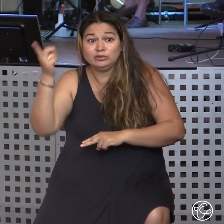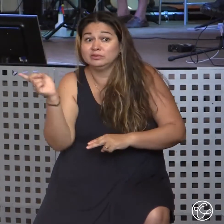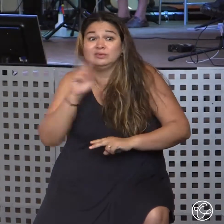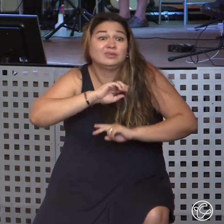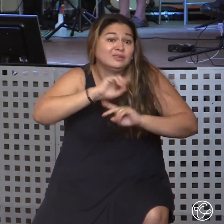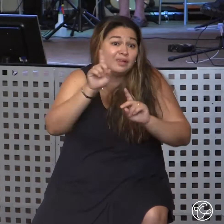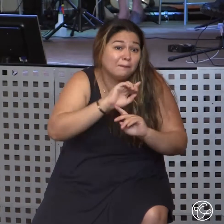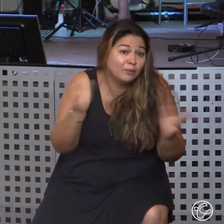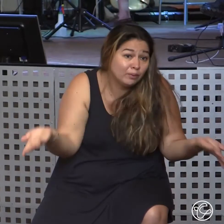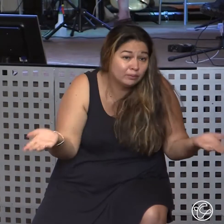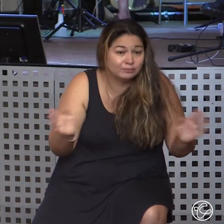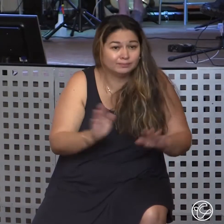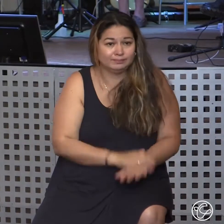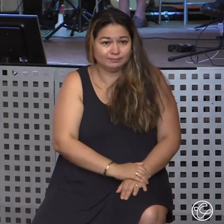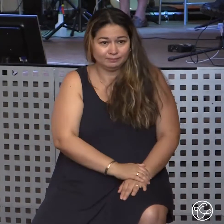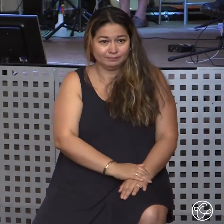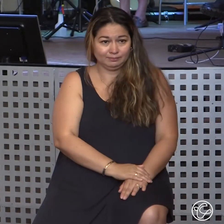es? Es como honro a sus hijos.